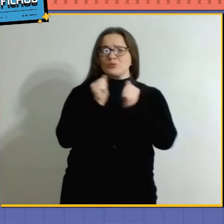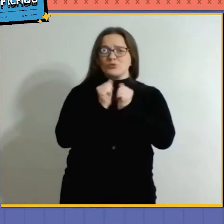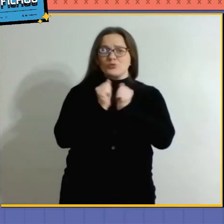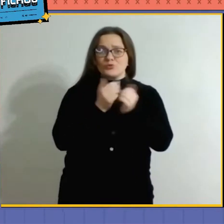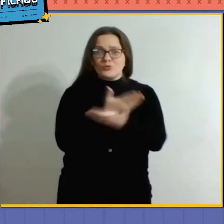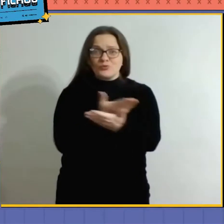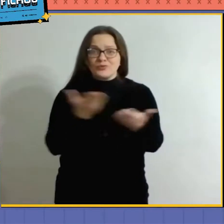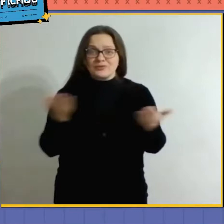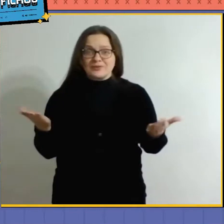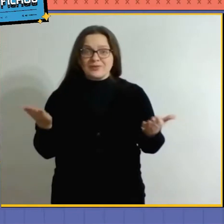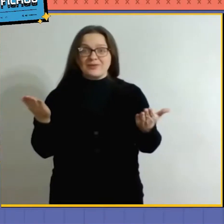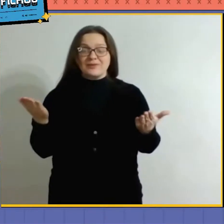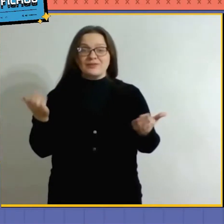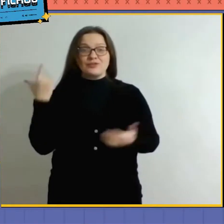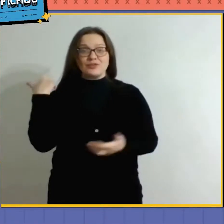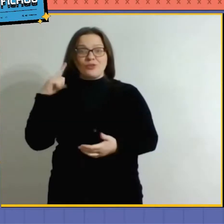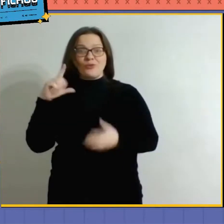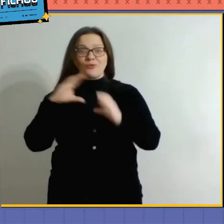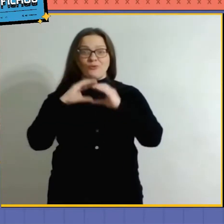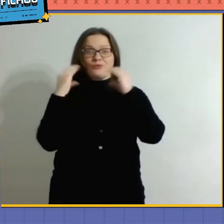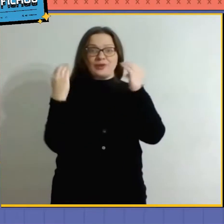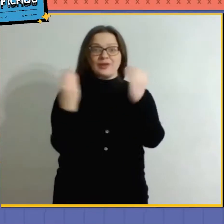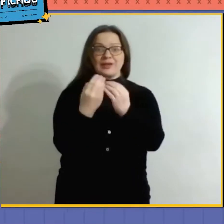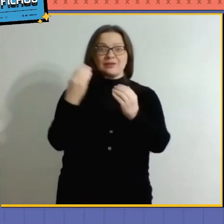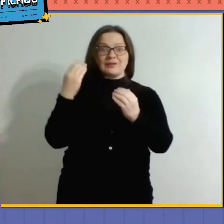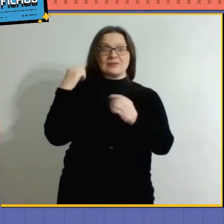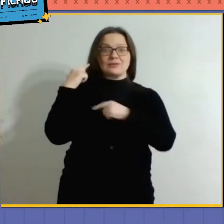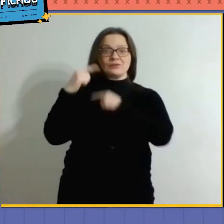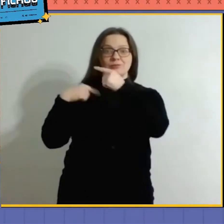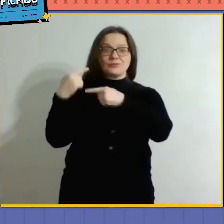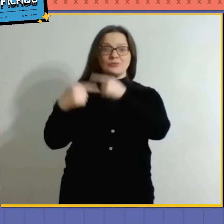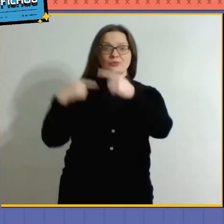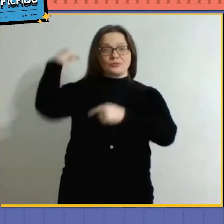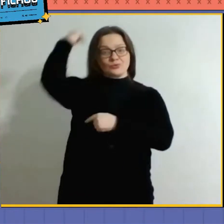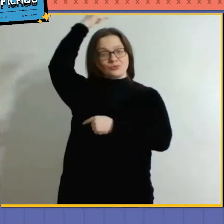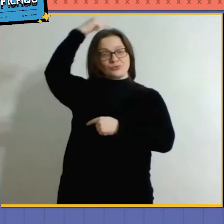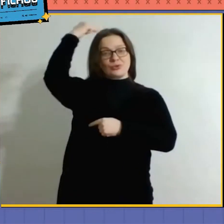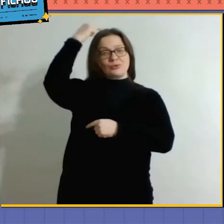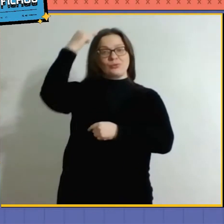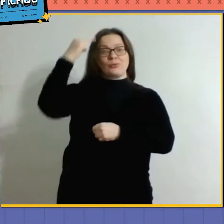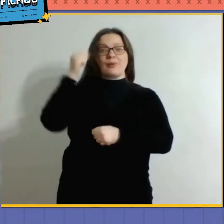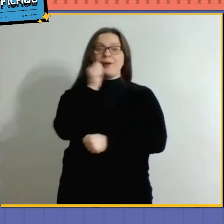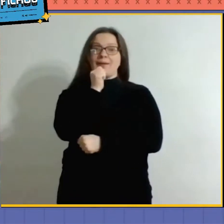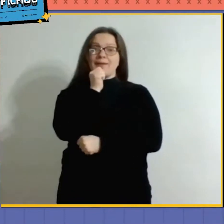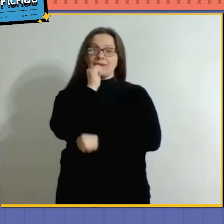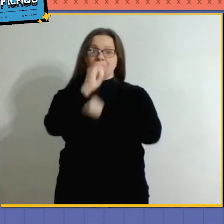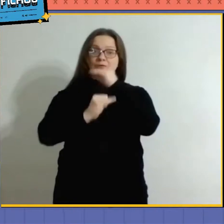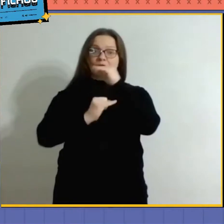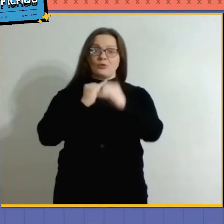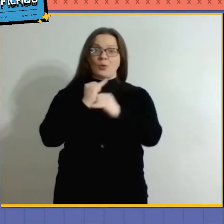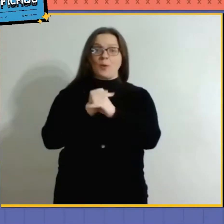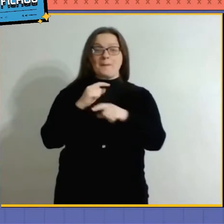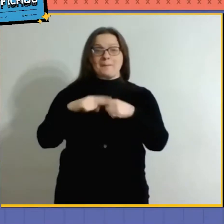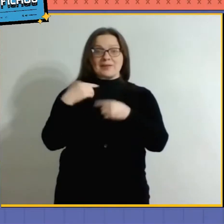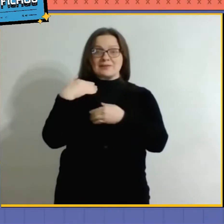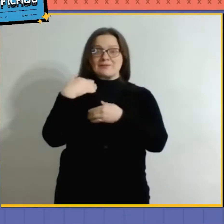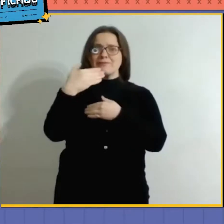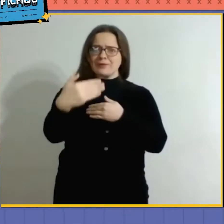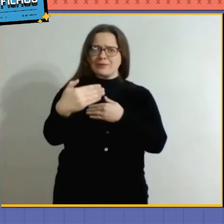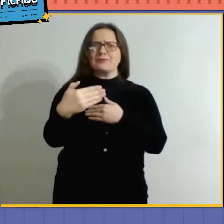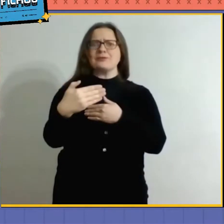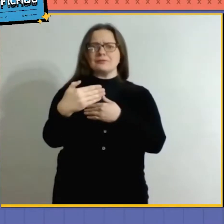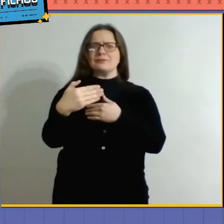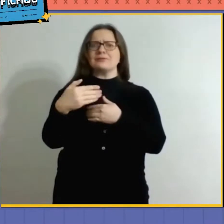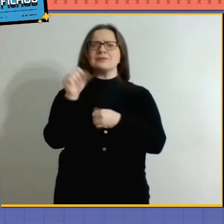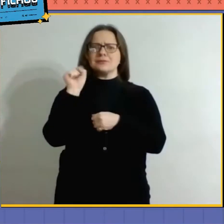santa ainda que seja virtual obviamente nós queremos estar juntos mas ainda não podemos se Deus quiser em breve vamos poder estar presentes